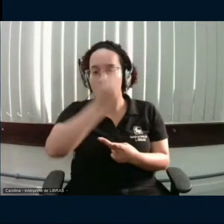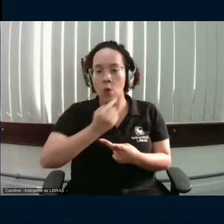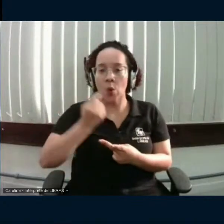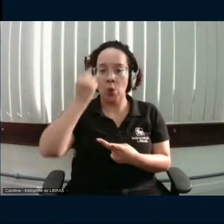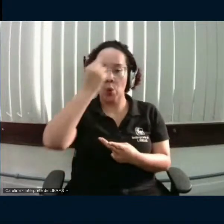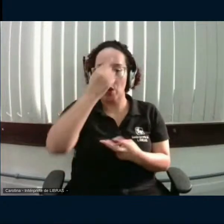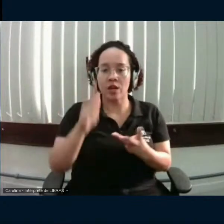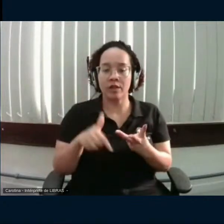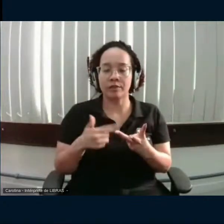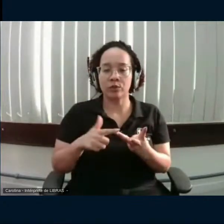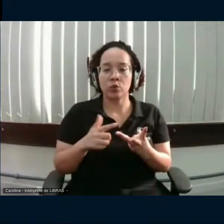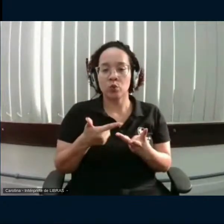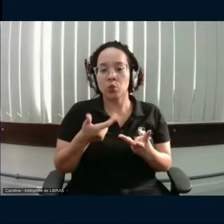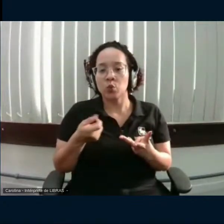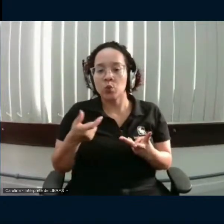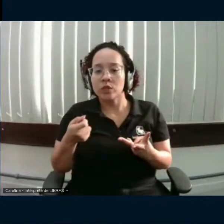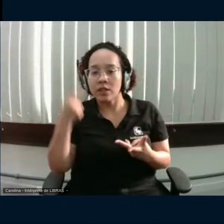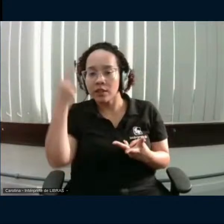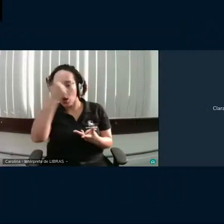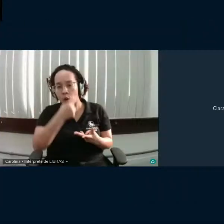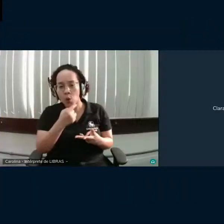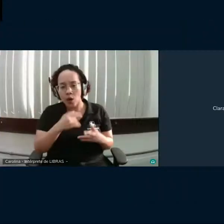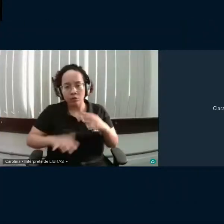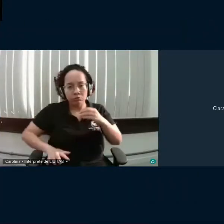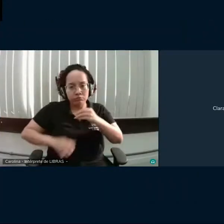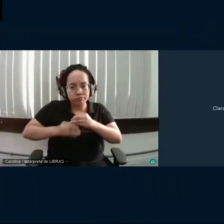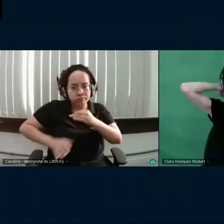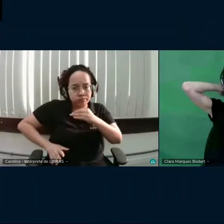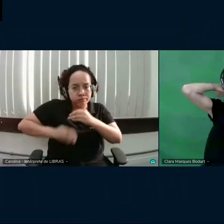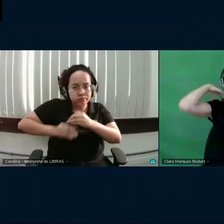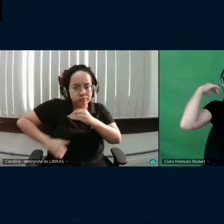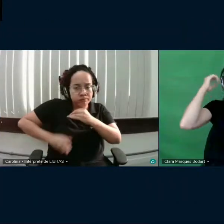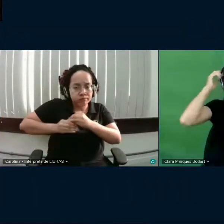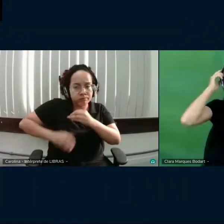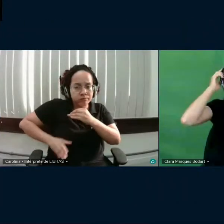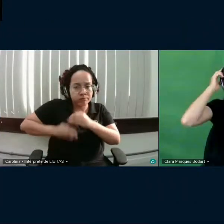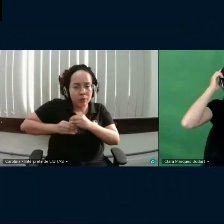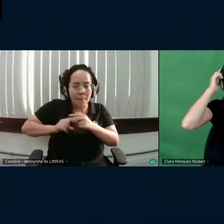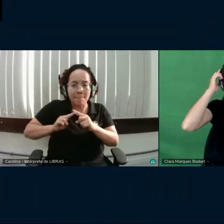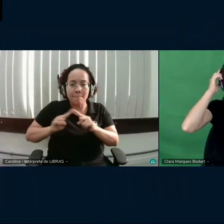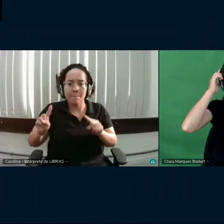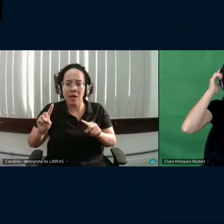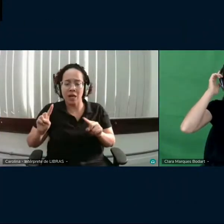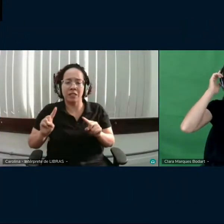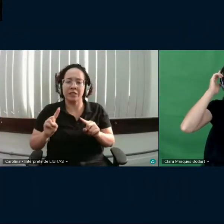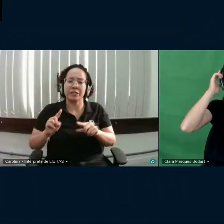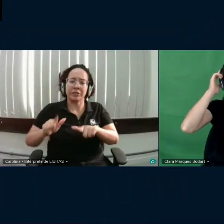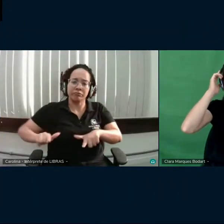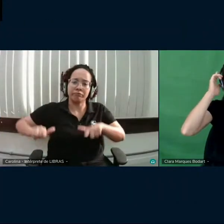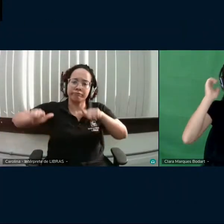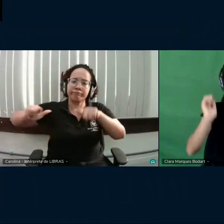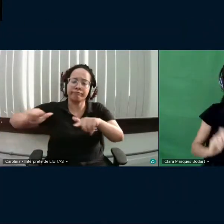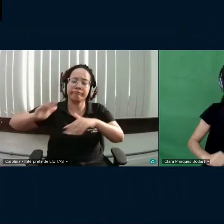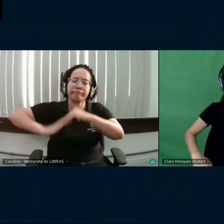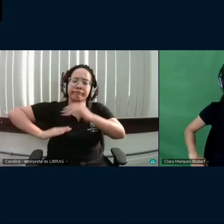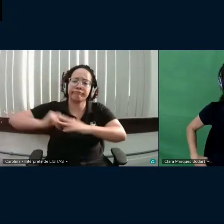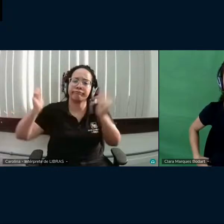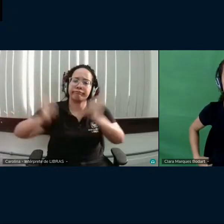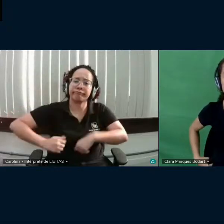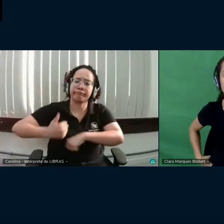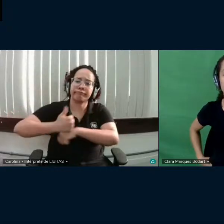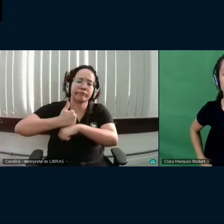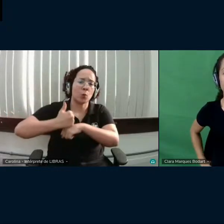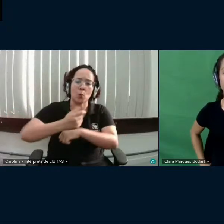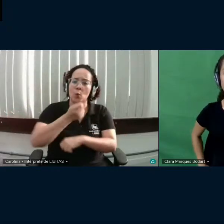torna ali 1.200 horas, o que, no entanto, não assegura sequer uma habilitação profissional. Né? Nem